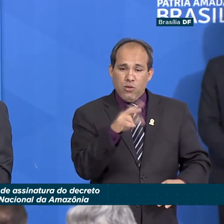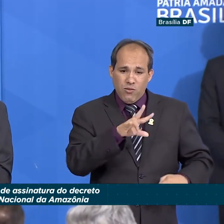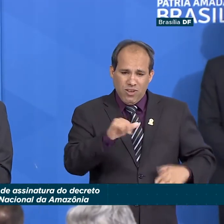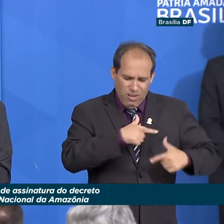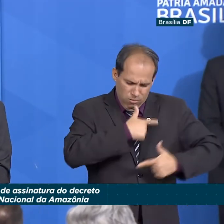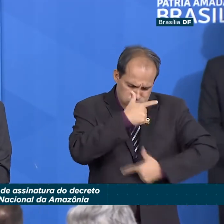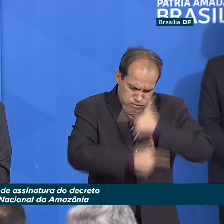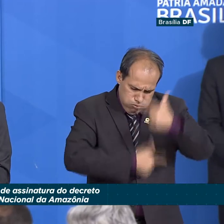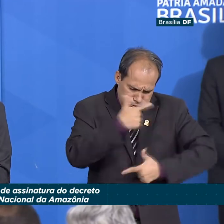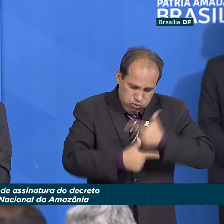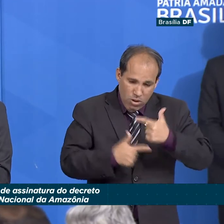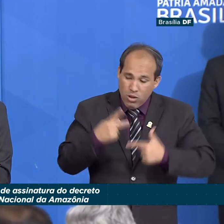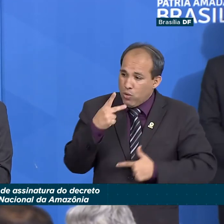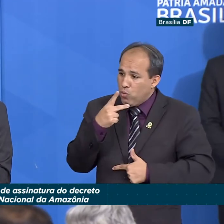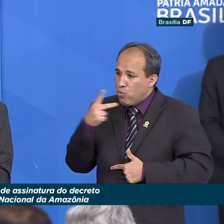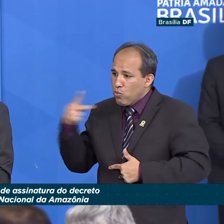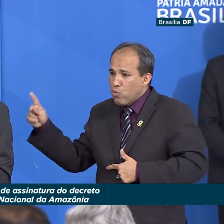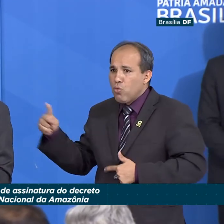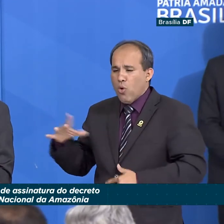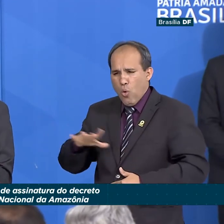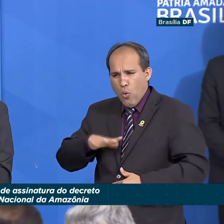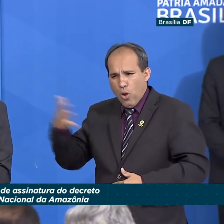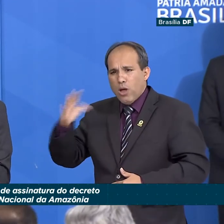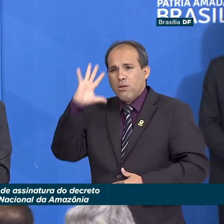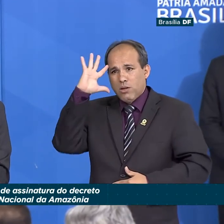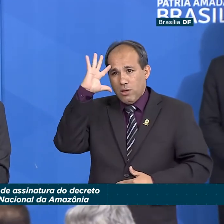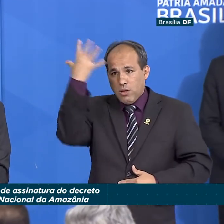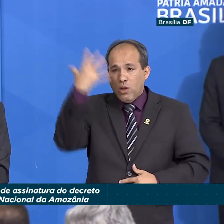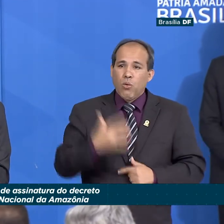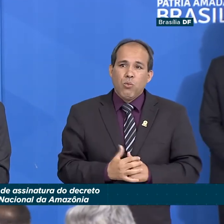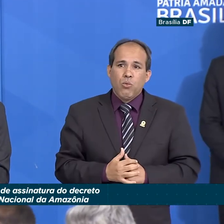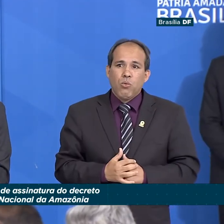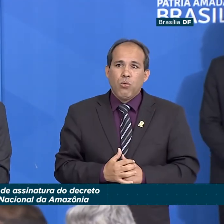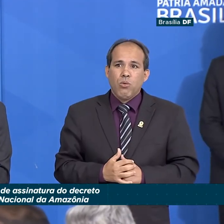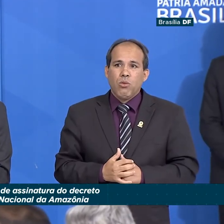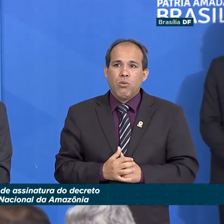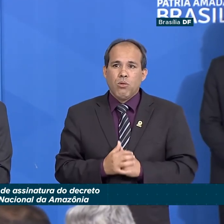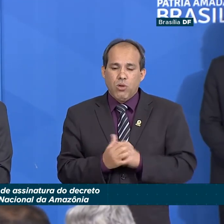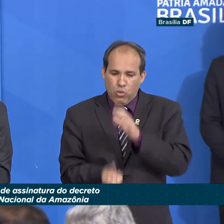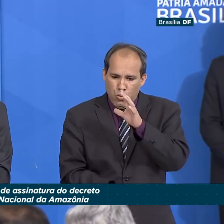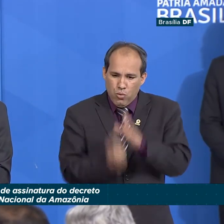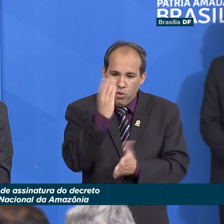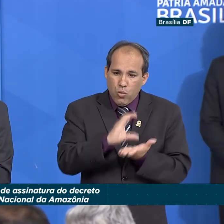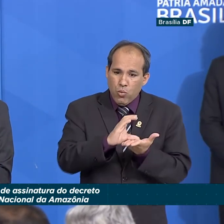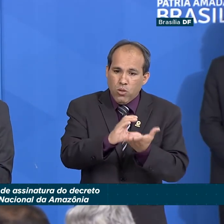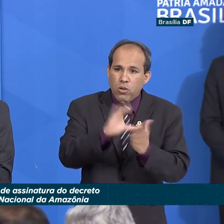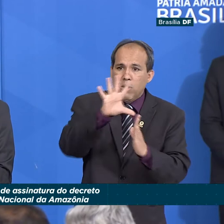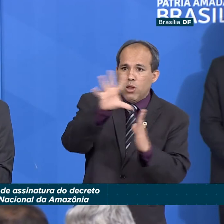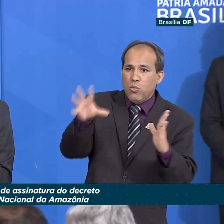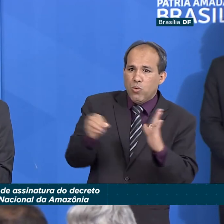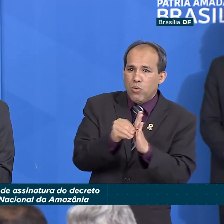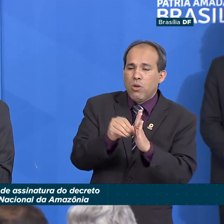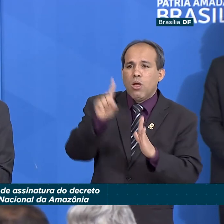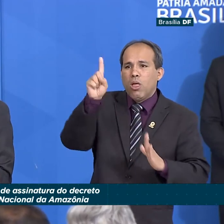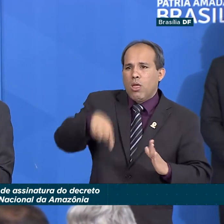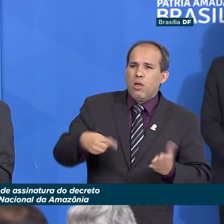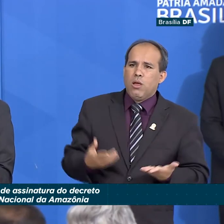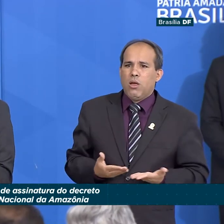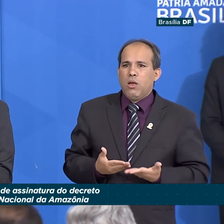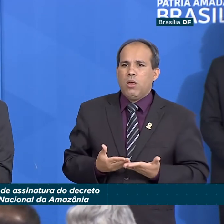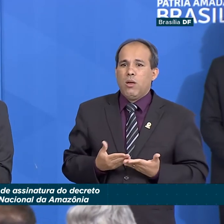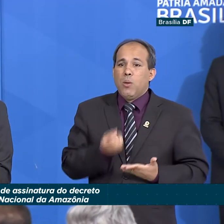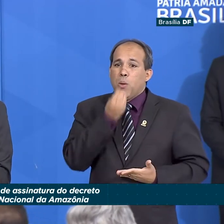que sua desassombrada decisão de constituir o Conselho da Amazônia seja